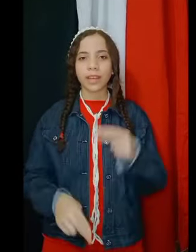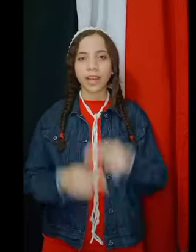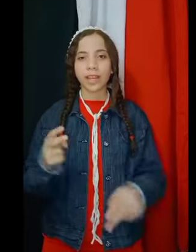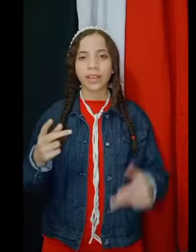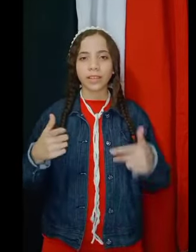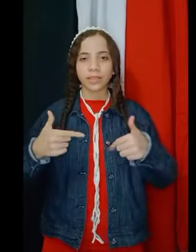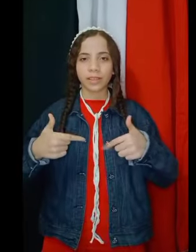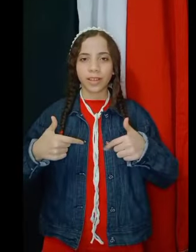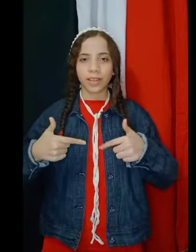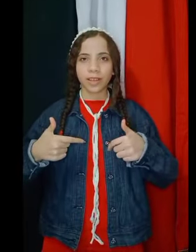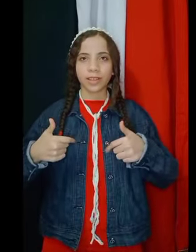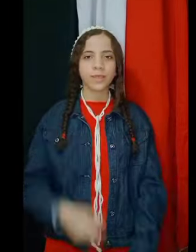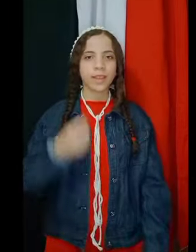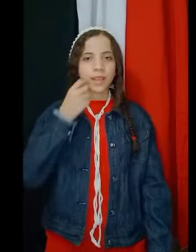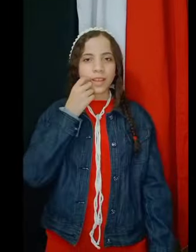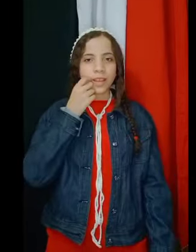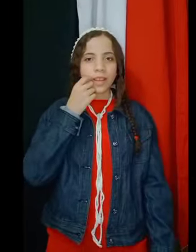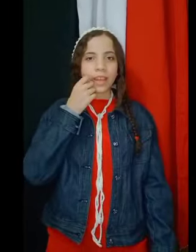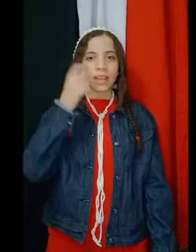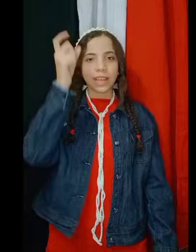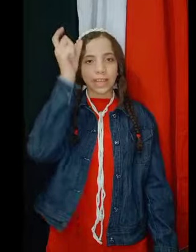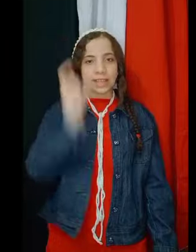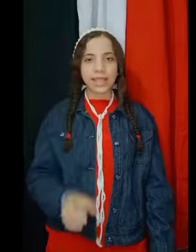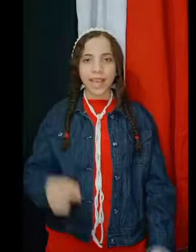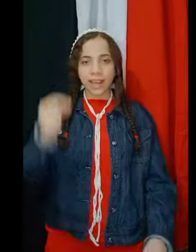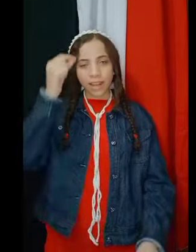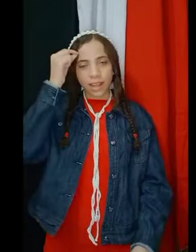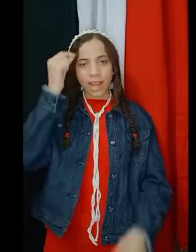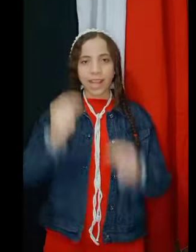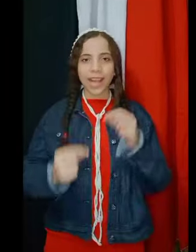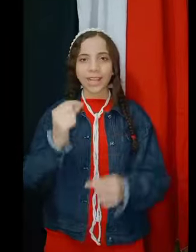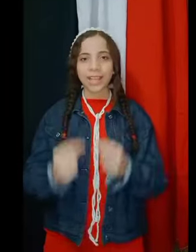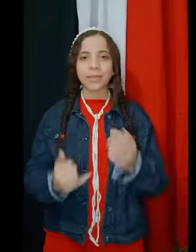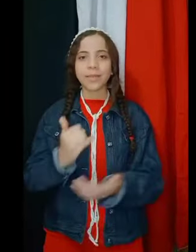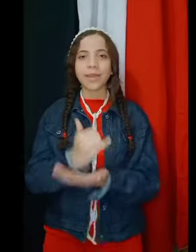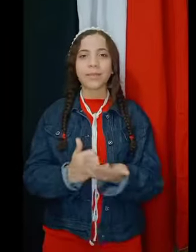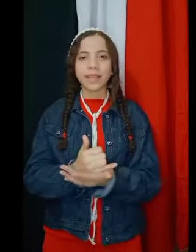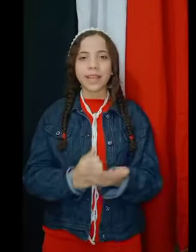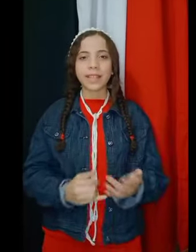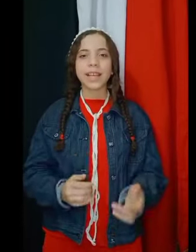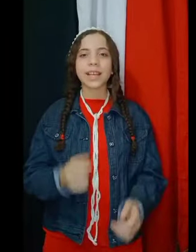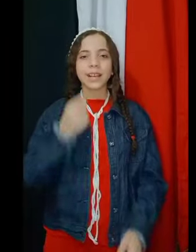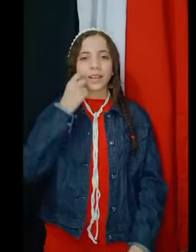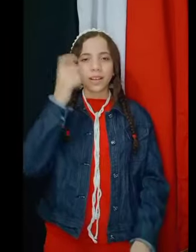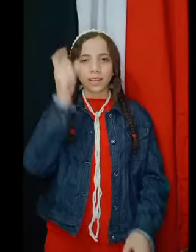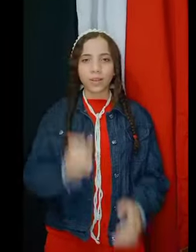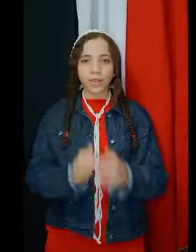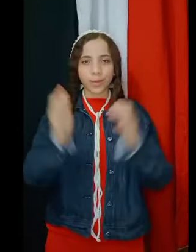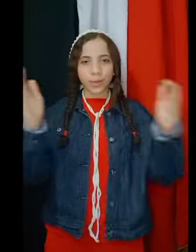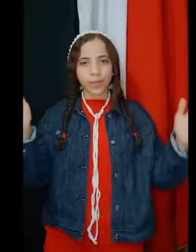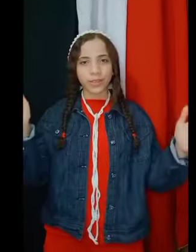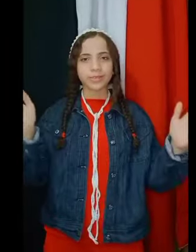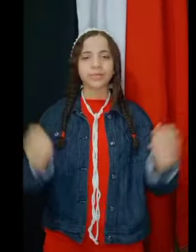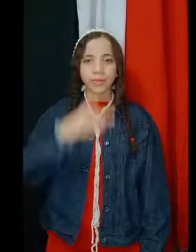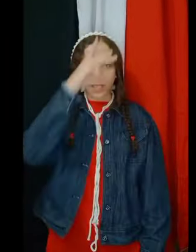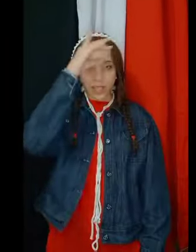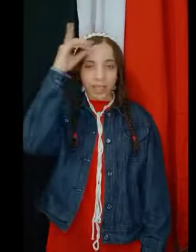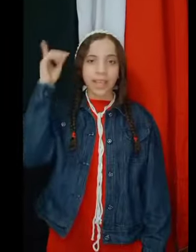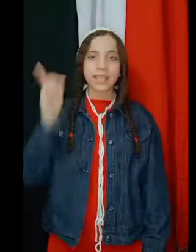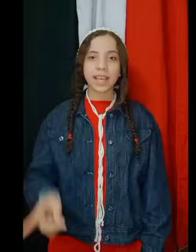أي قتال، إن الإنسان الحكيم مدرسة للعظماء، إذا